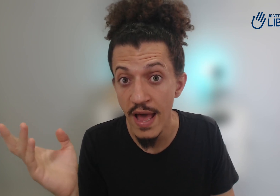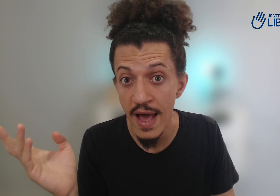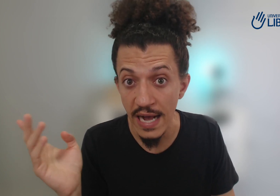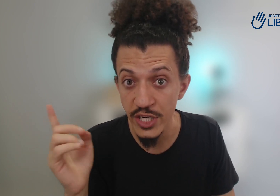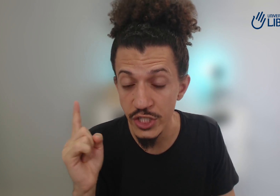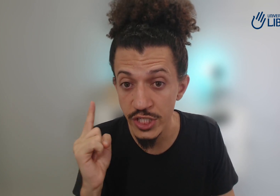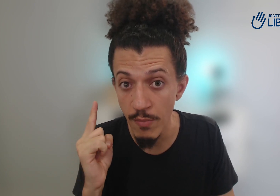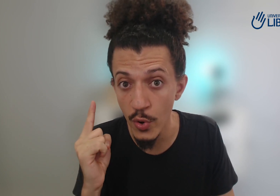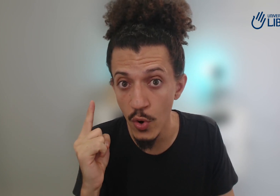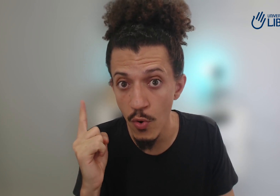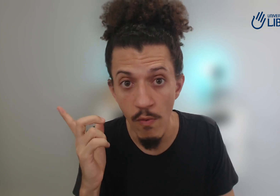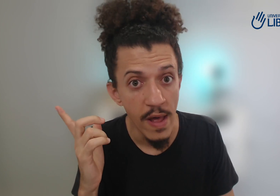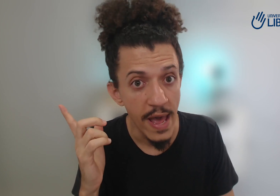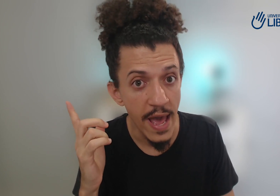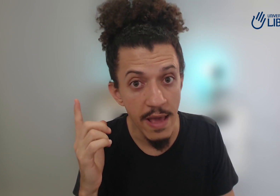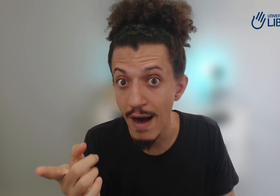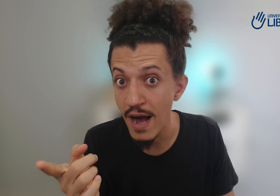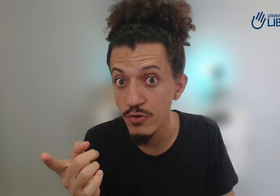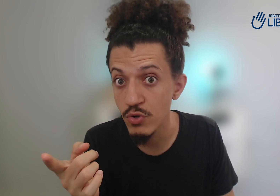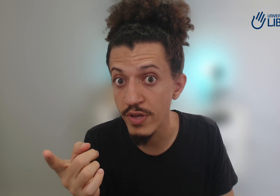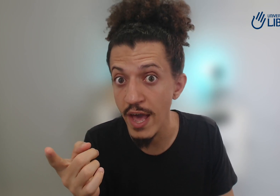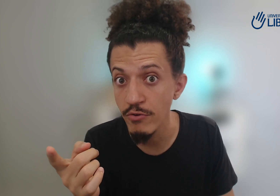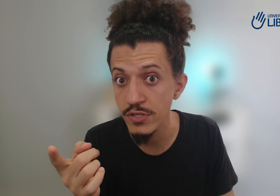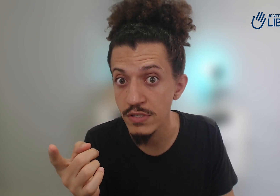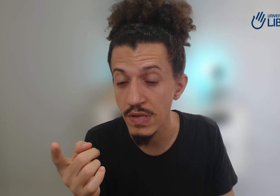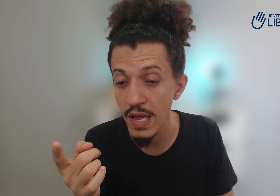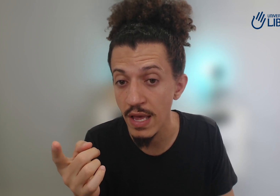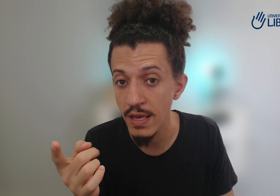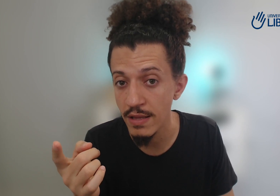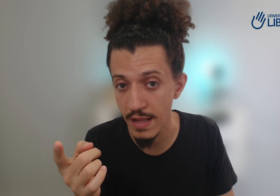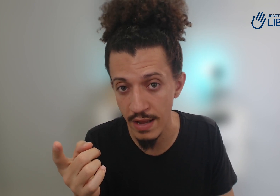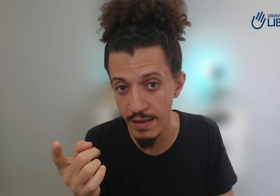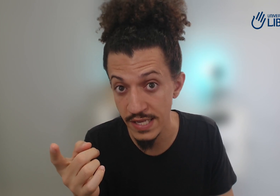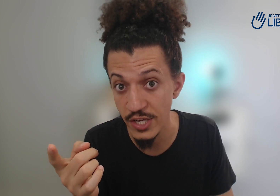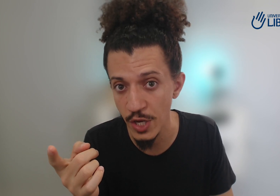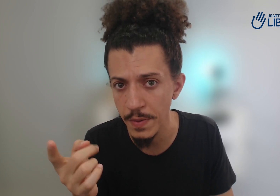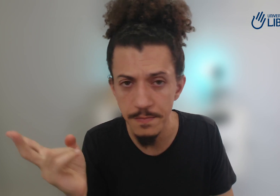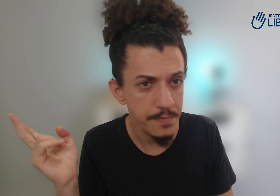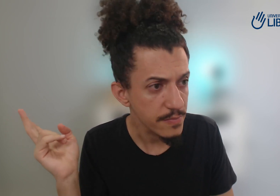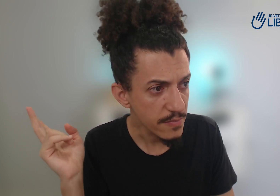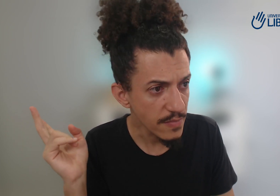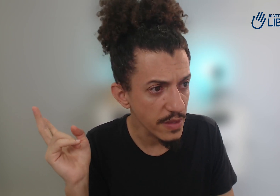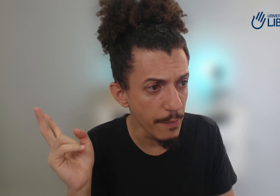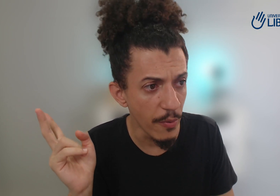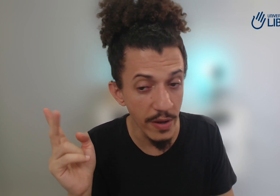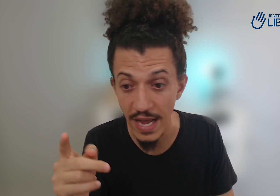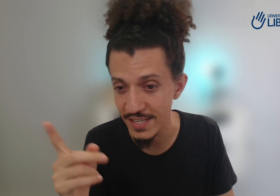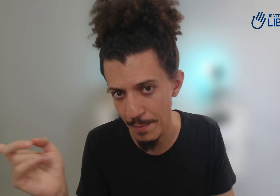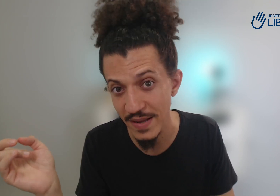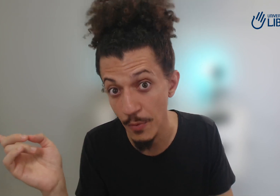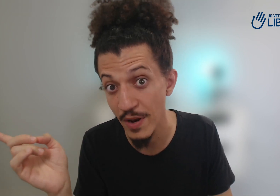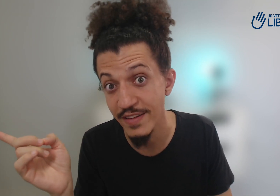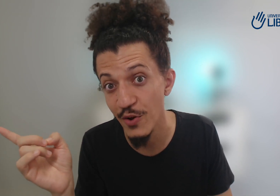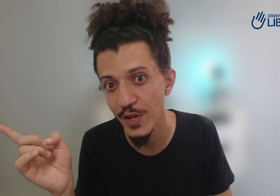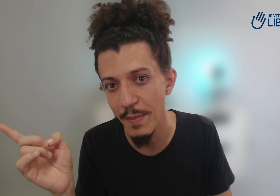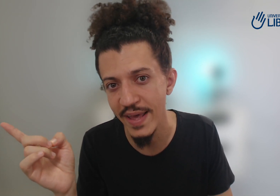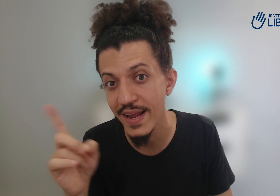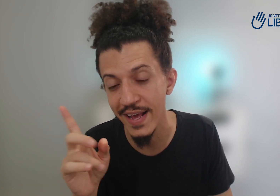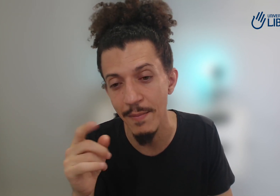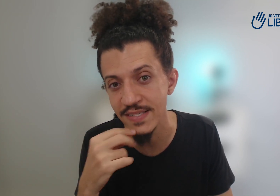A gente já morou em Barra dos Coqueiros, em Sergipe, depois a gente já passou pelo interior da Bahia, né, em